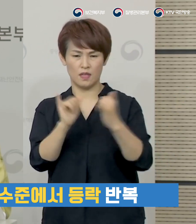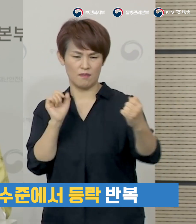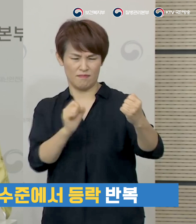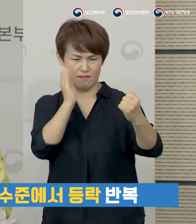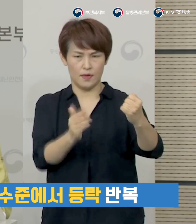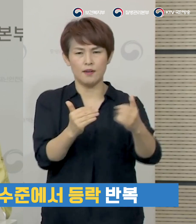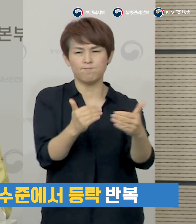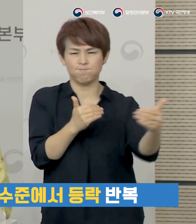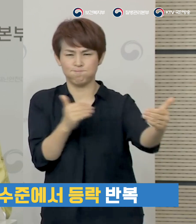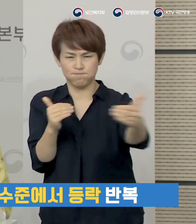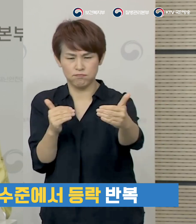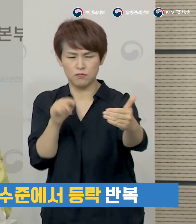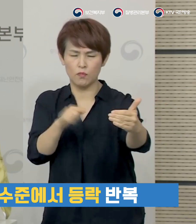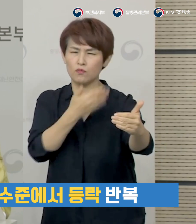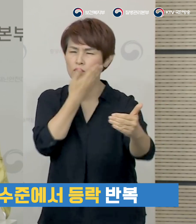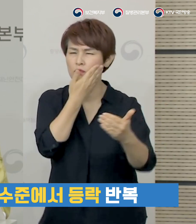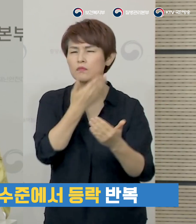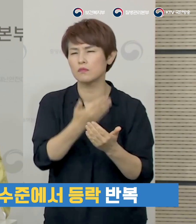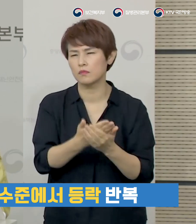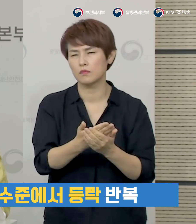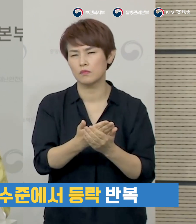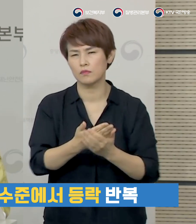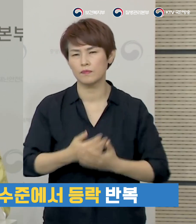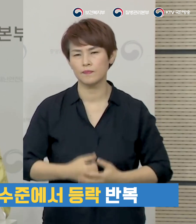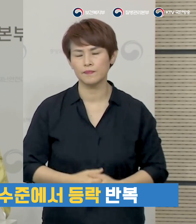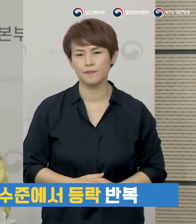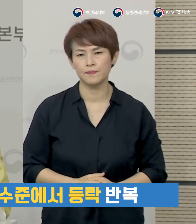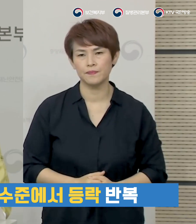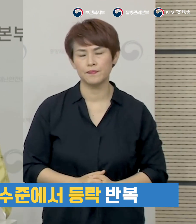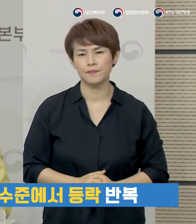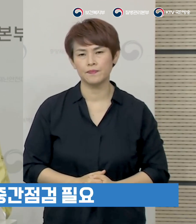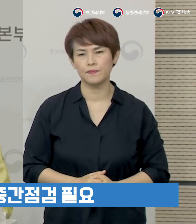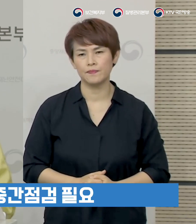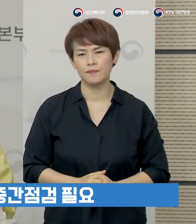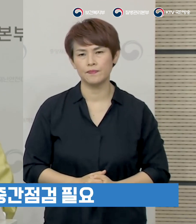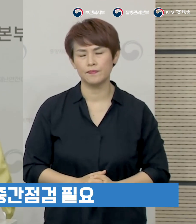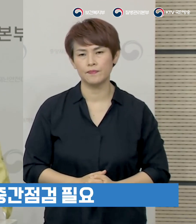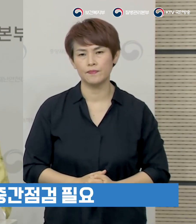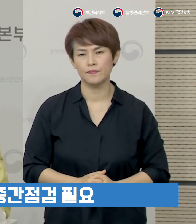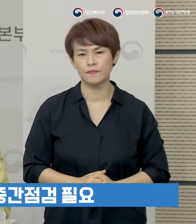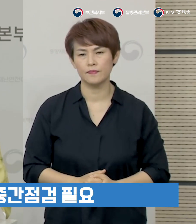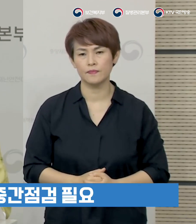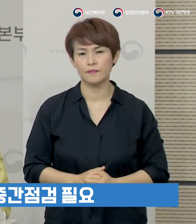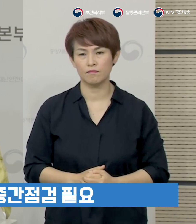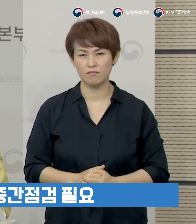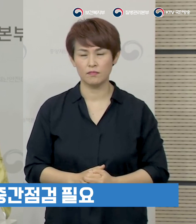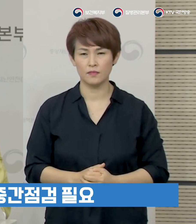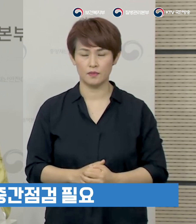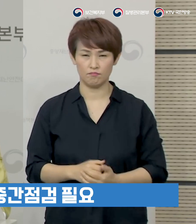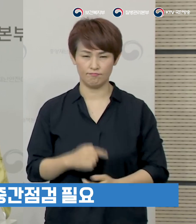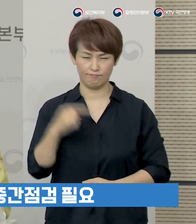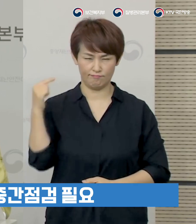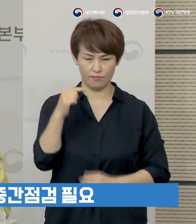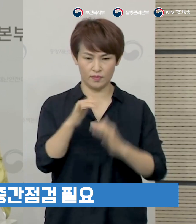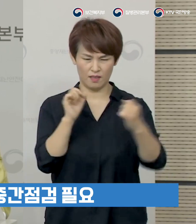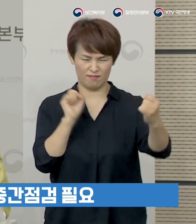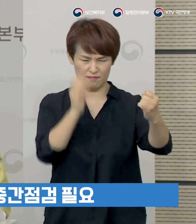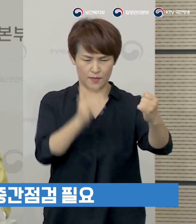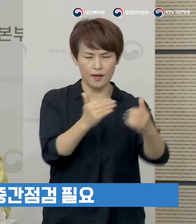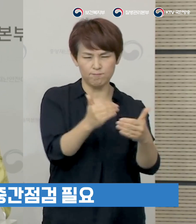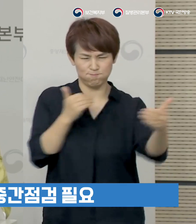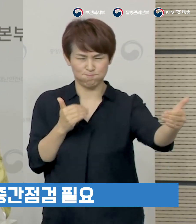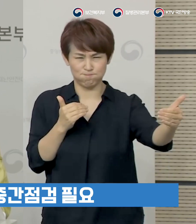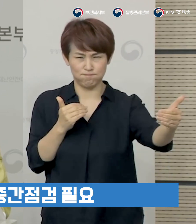가장 중요한 어떤 요소가 아닌가라는 그런 생각이 듭니다. 그래서 저희가 뭐 사회적 거리두기를 한지 강화된 사회적 거리두기를 한지